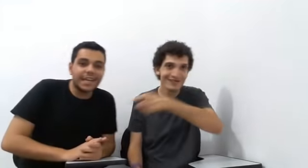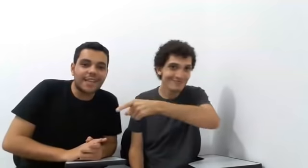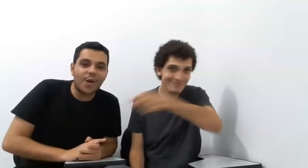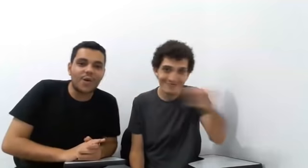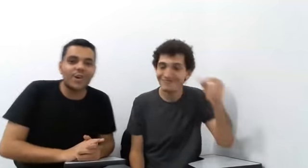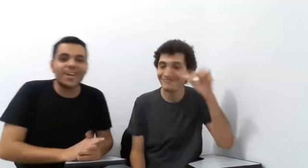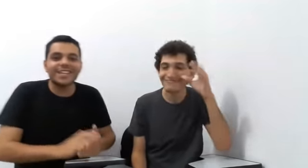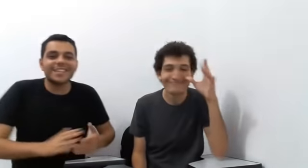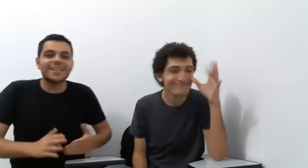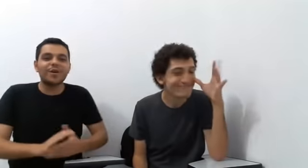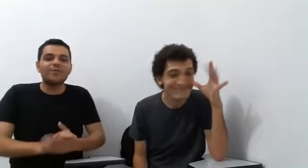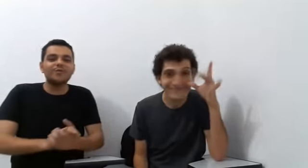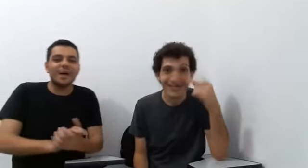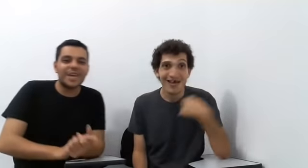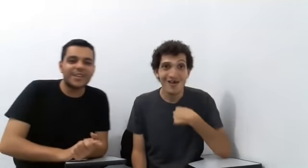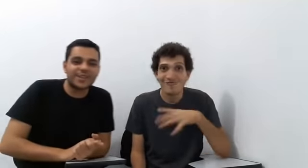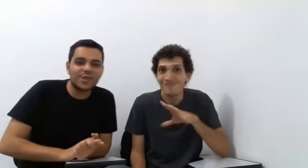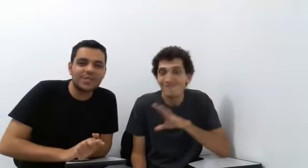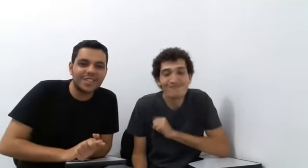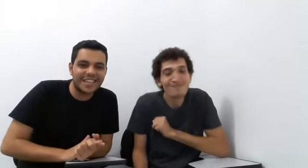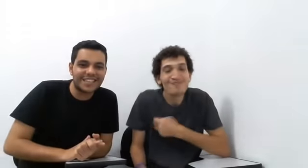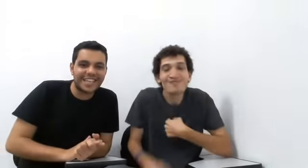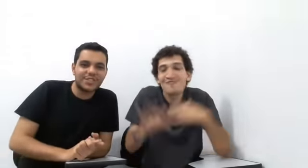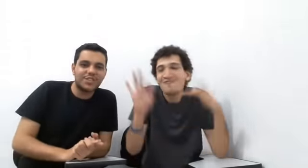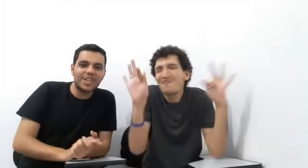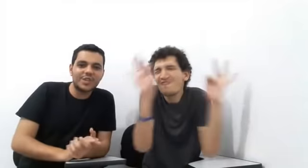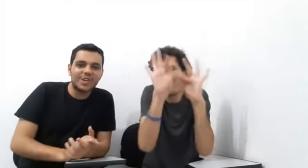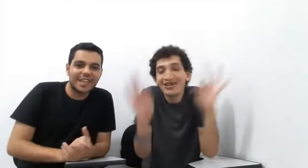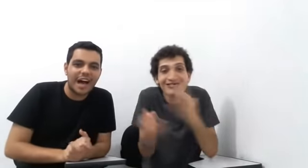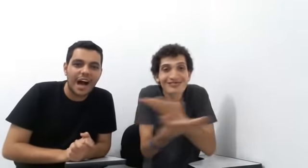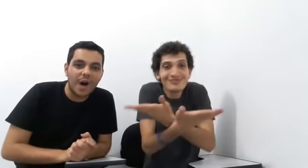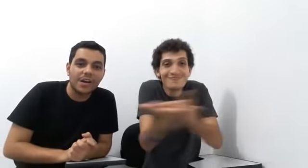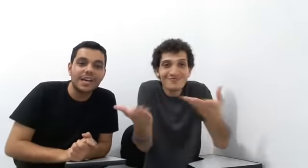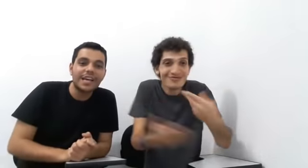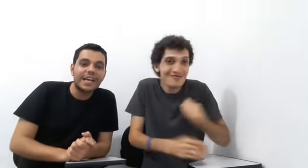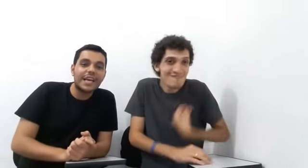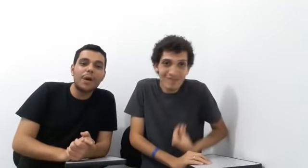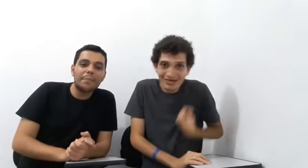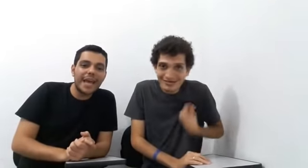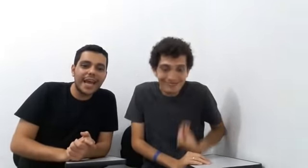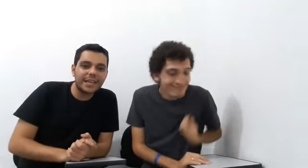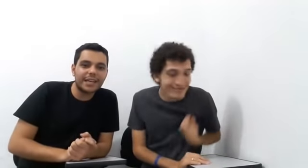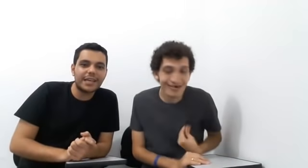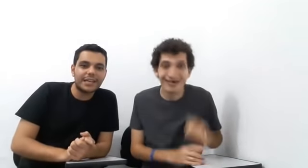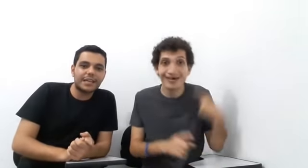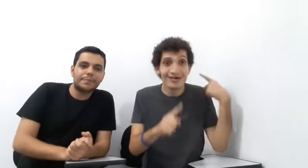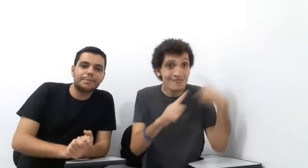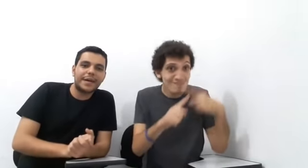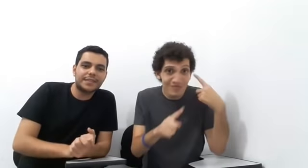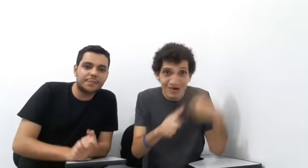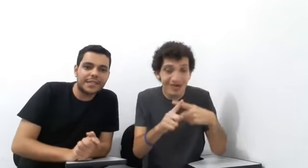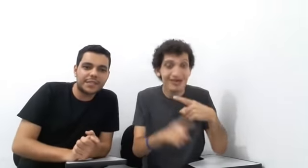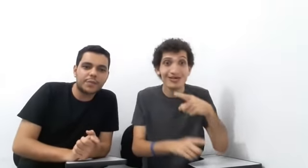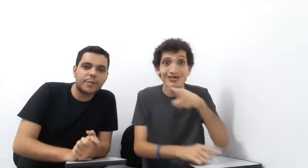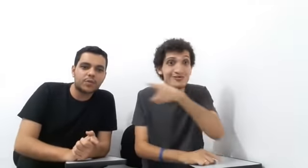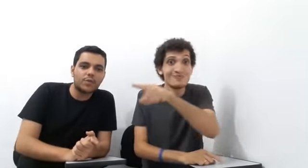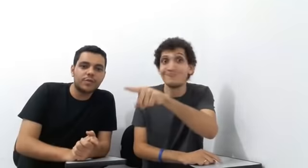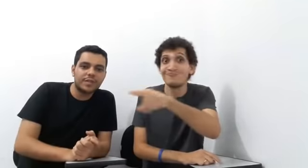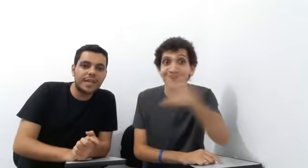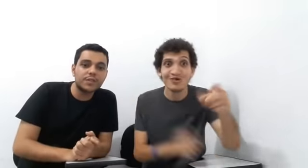Então, eu quero agradecer profundamente a todos vocês que assistiram a nossa aula. Eu amei participar desse momento com vocês, estou